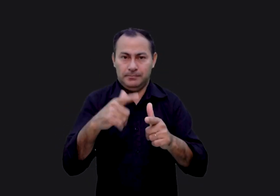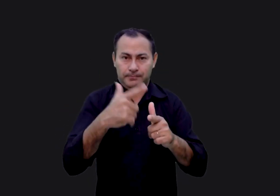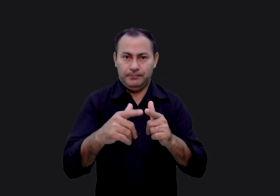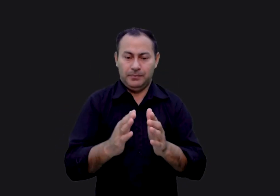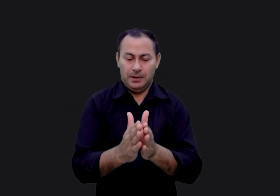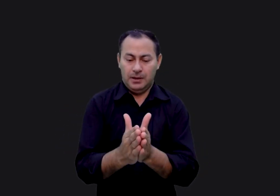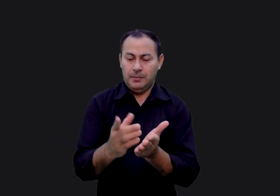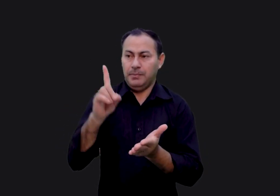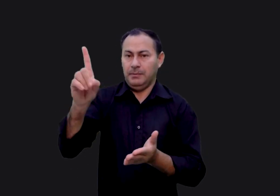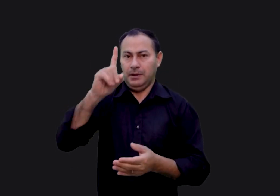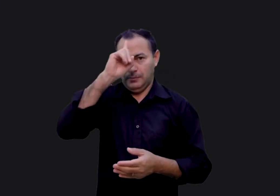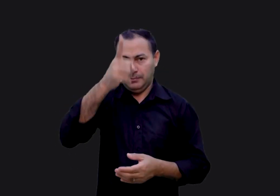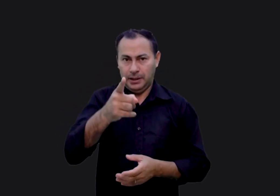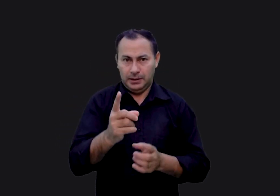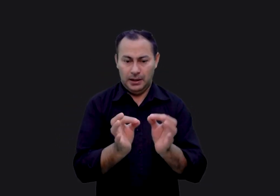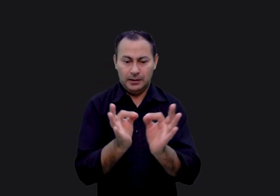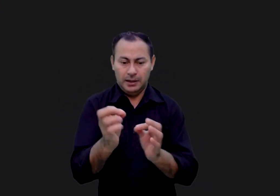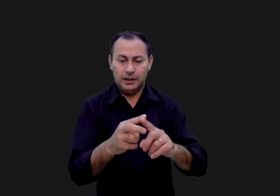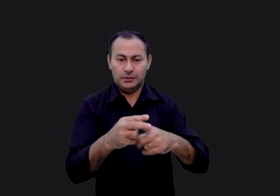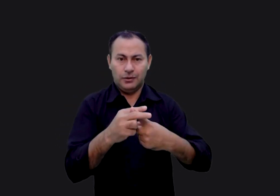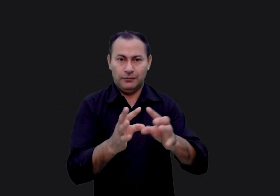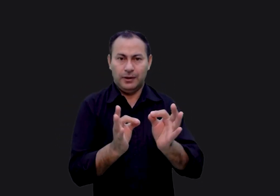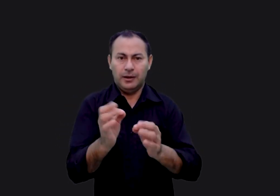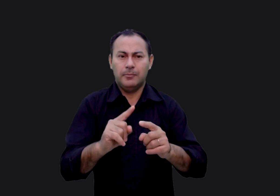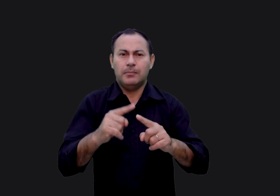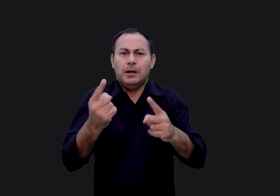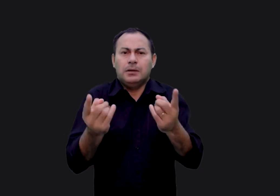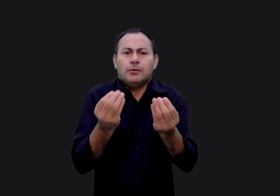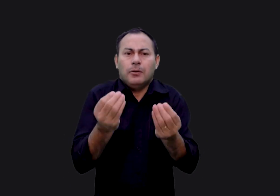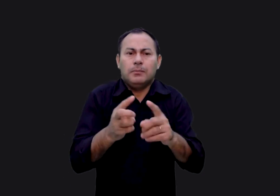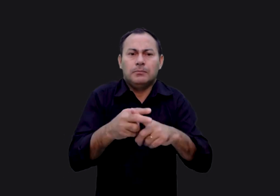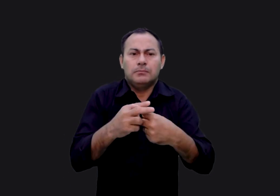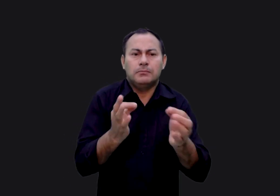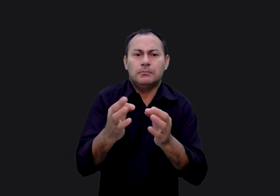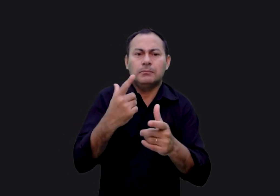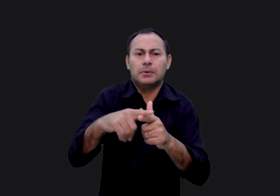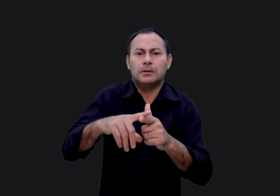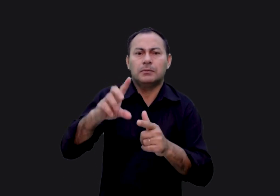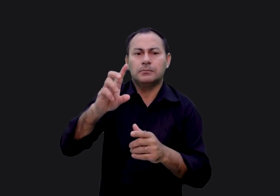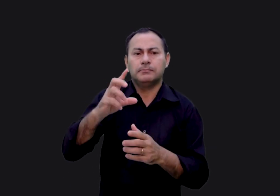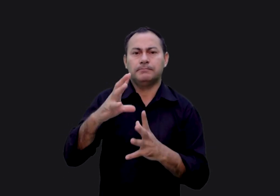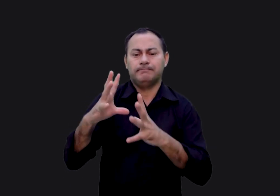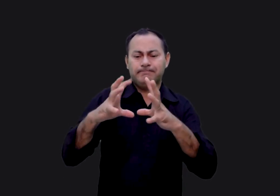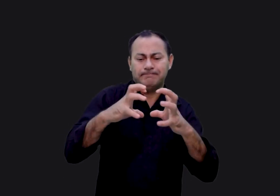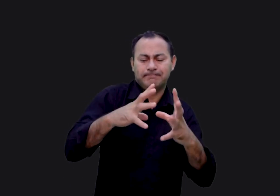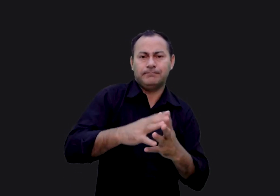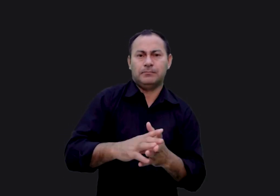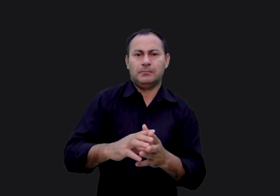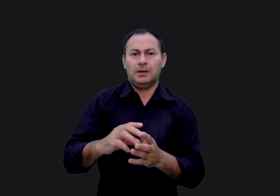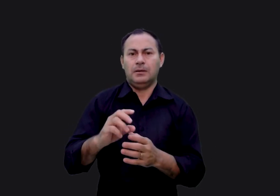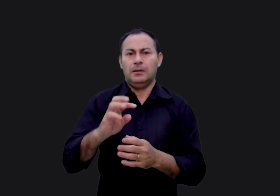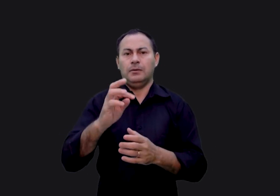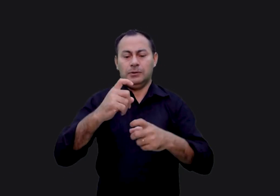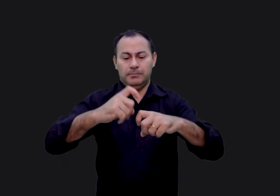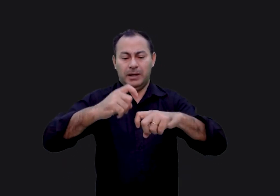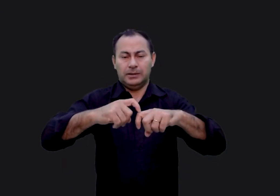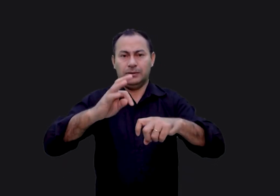conflitos. A Bíblia manda resolvê-los. Mas como resolver o problema dos conflitos? Os terapeutas seculares não levam em conta